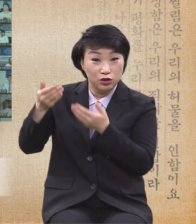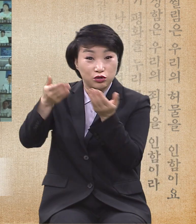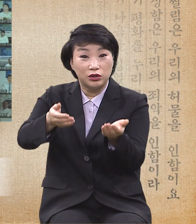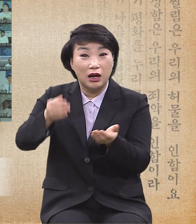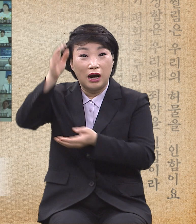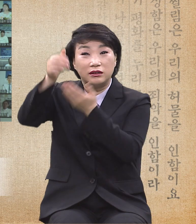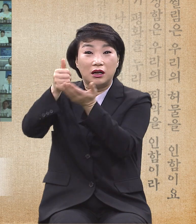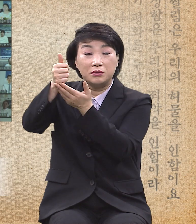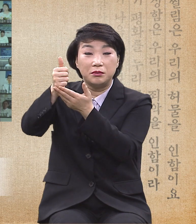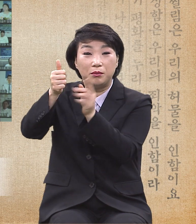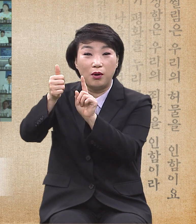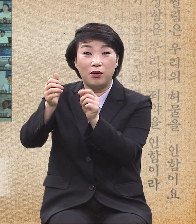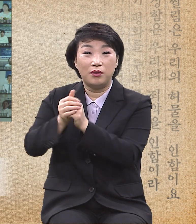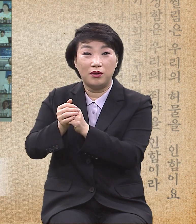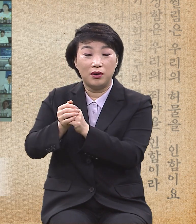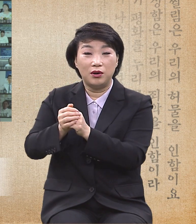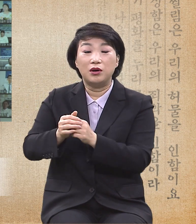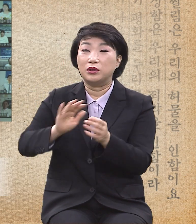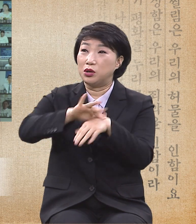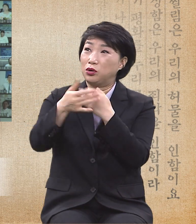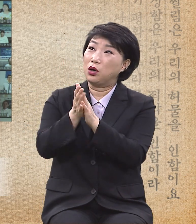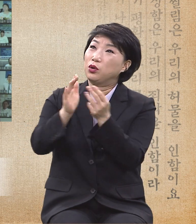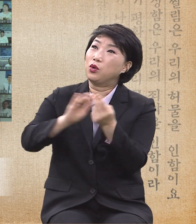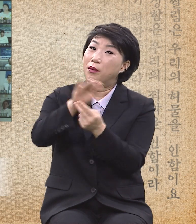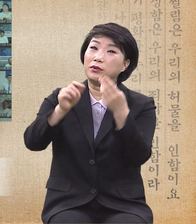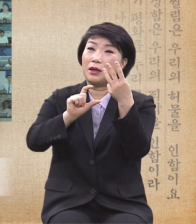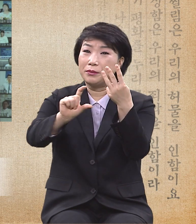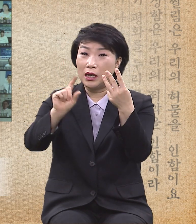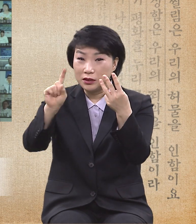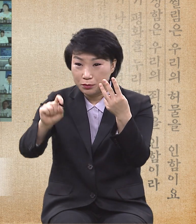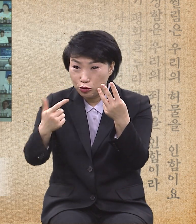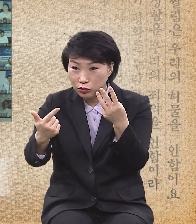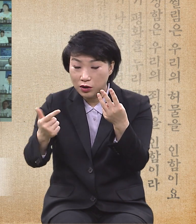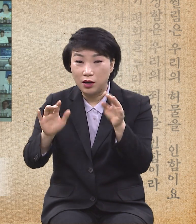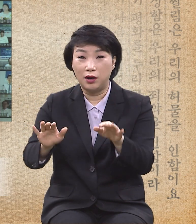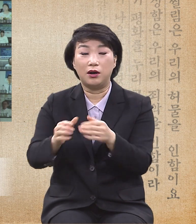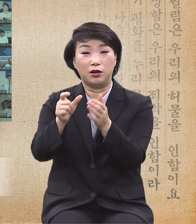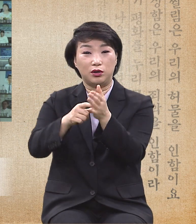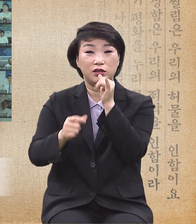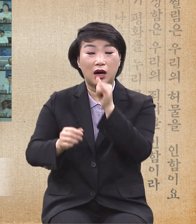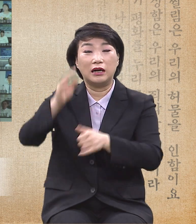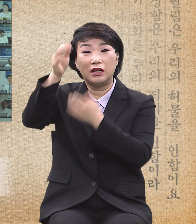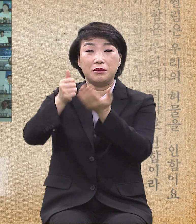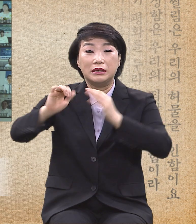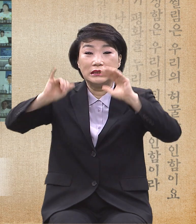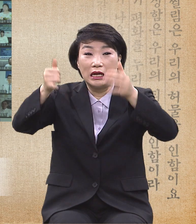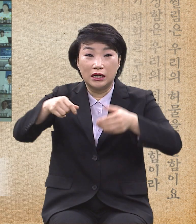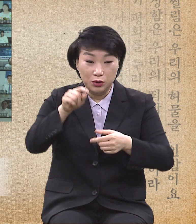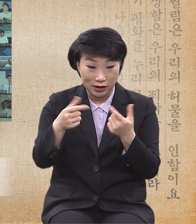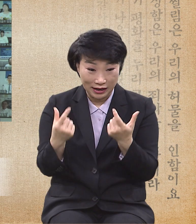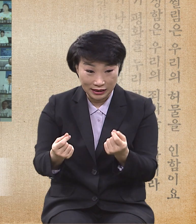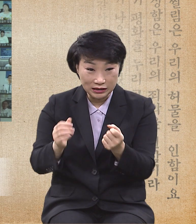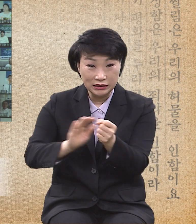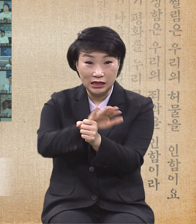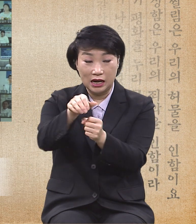분은 요한복음 3장 16절 하나님의 세상을 이처럼